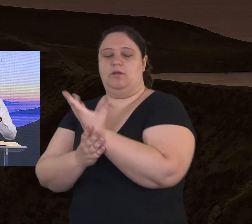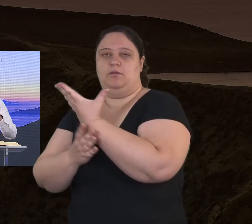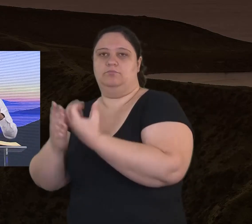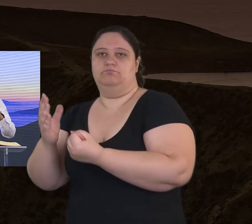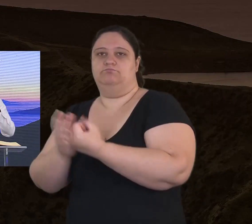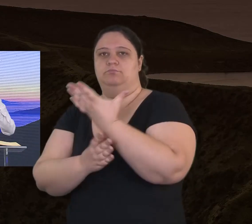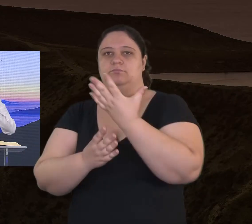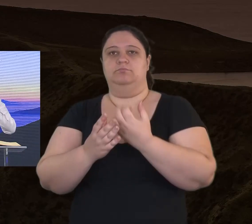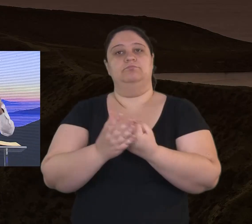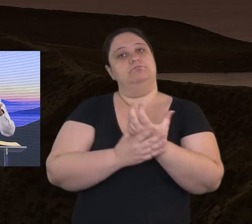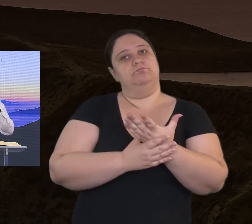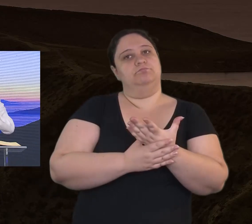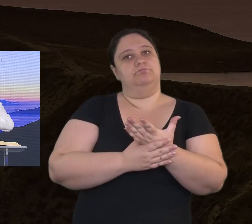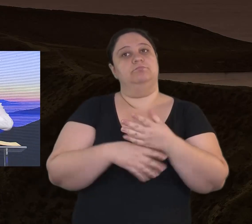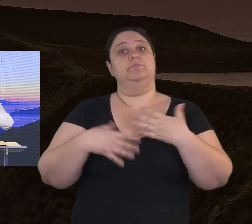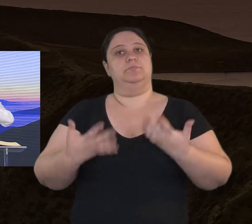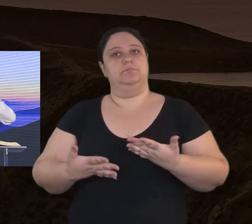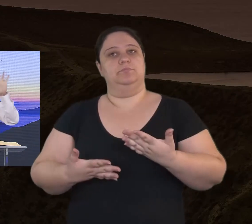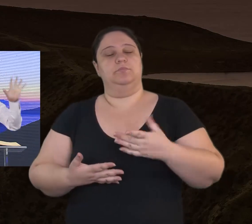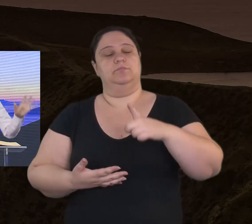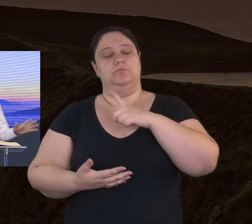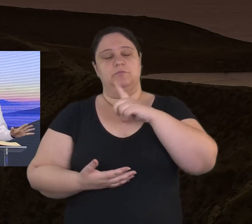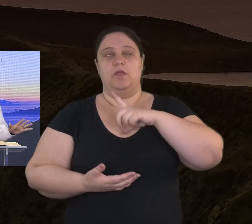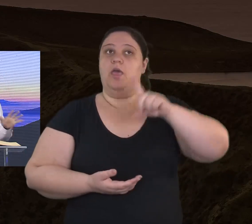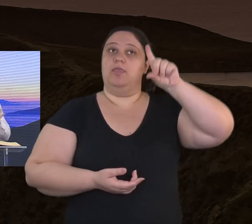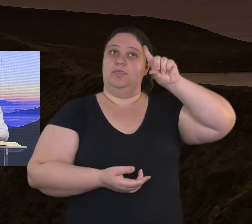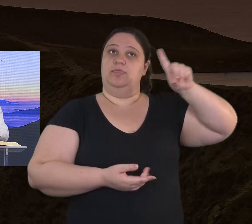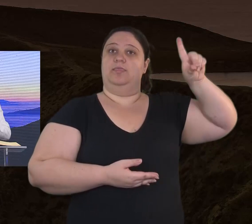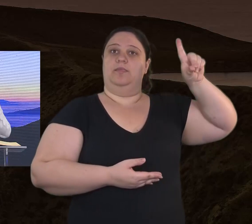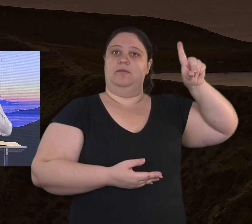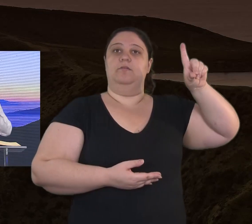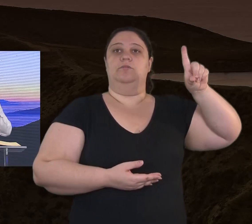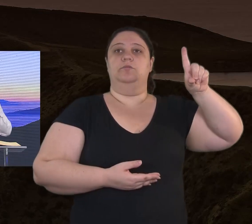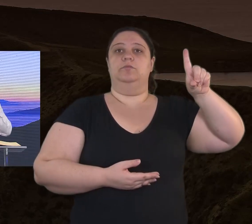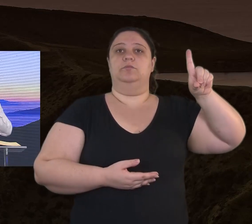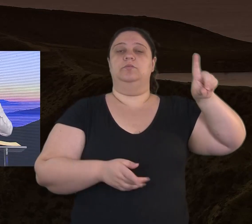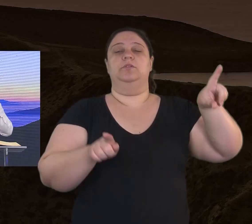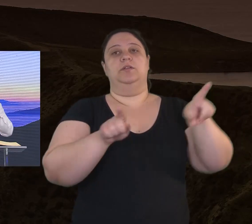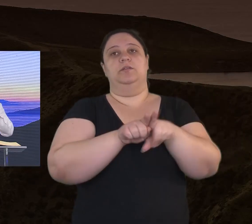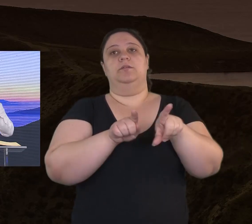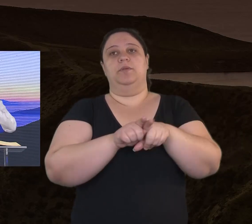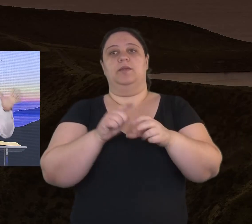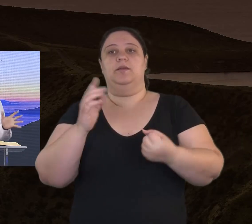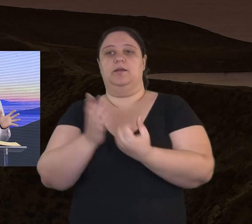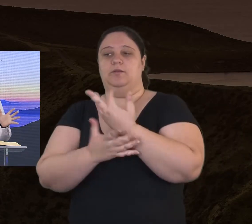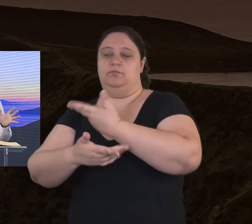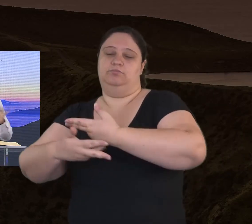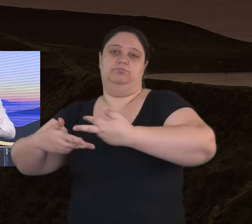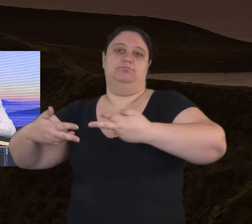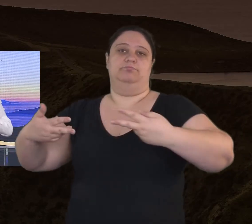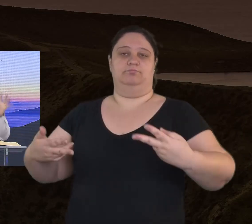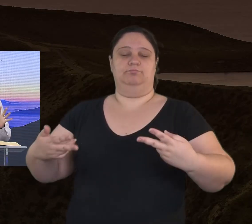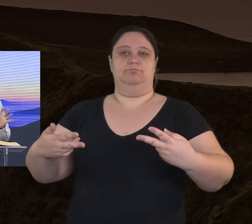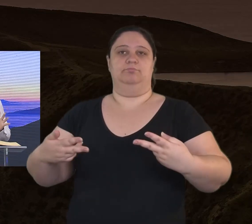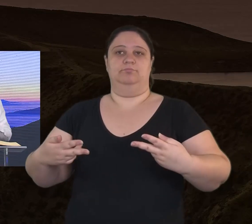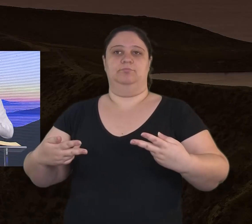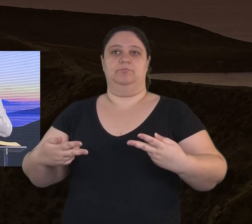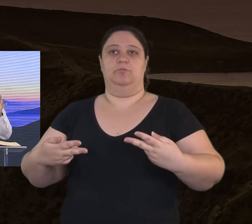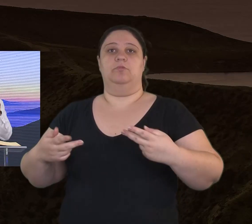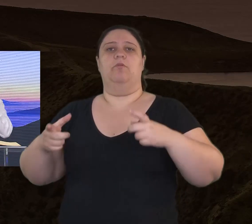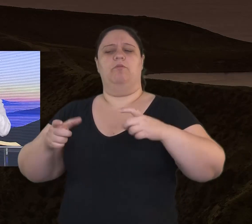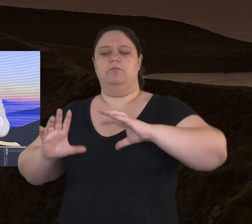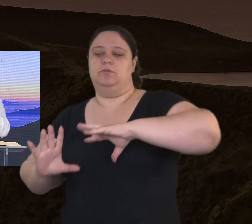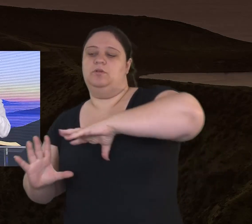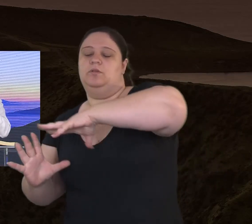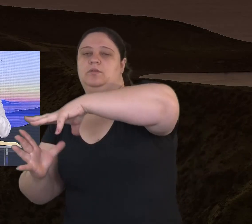Então, além de Deus e na sua habitação, Ele criou, né, todas as coisas. E todas as coisas são sobre